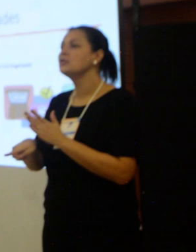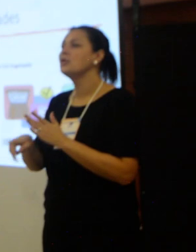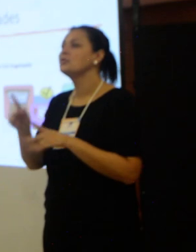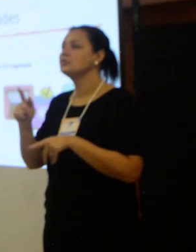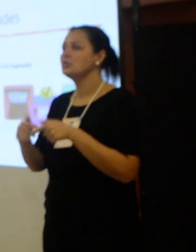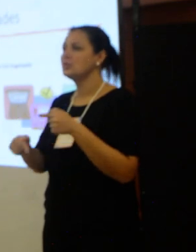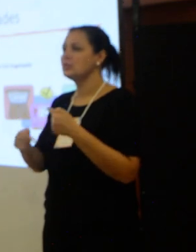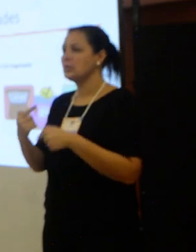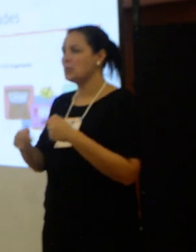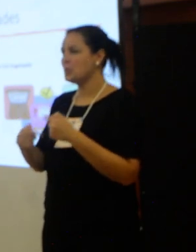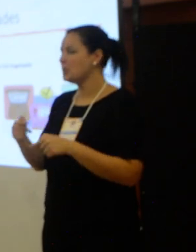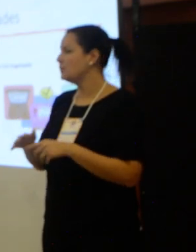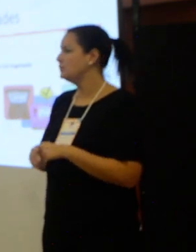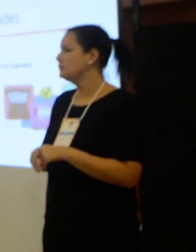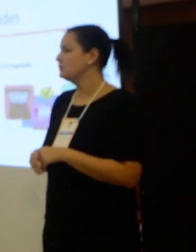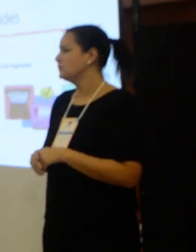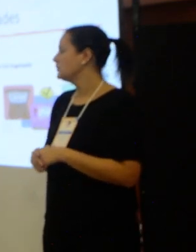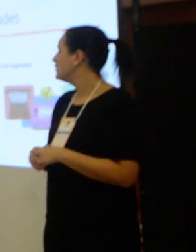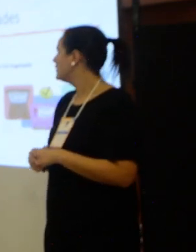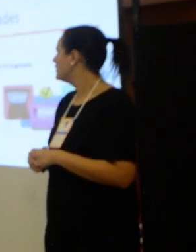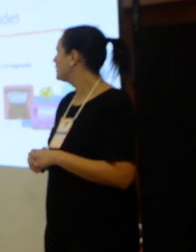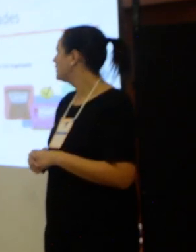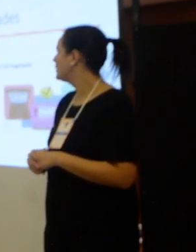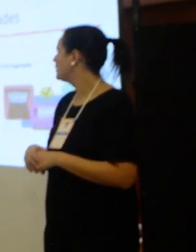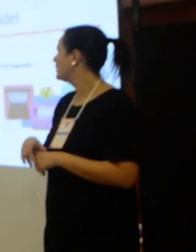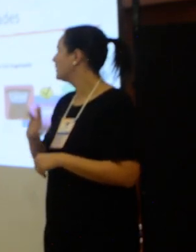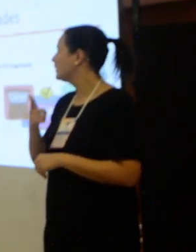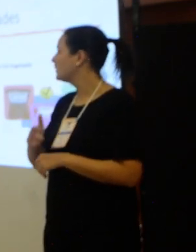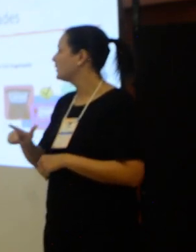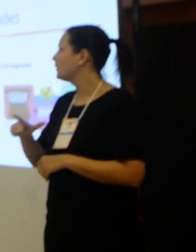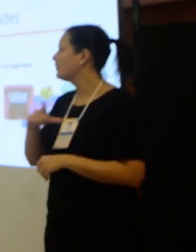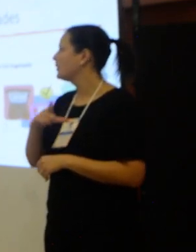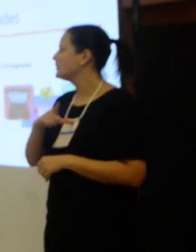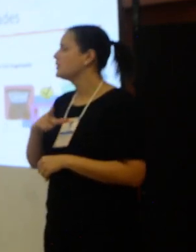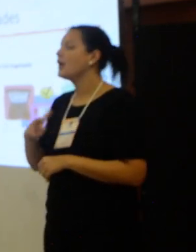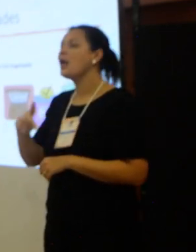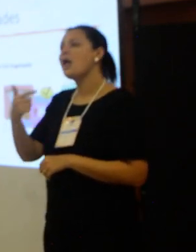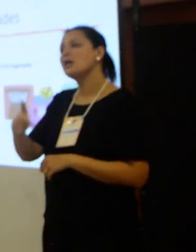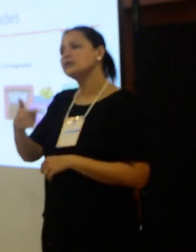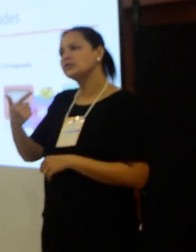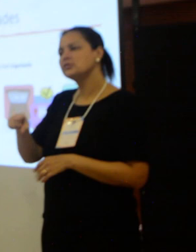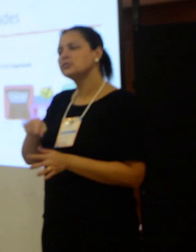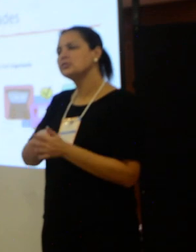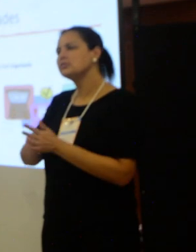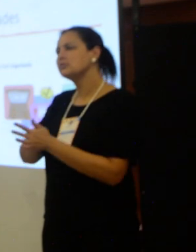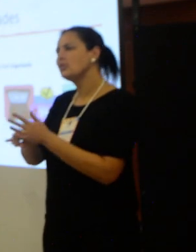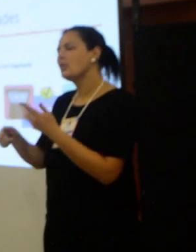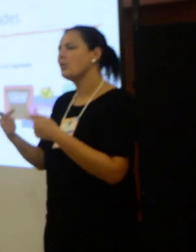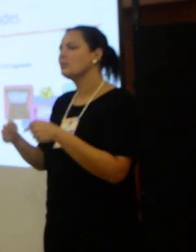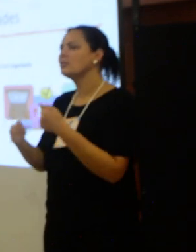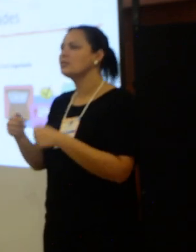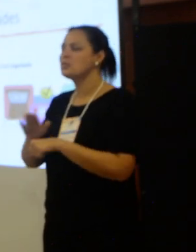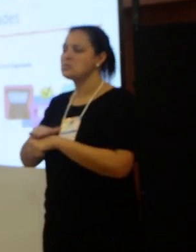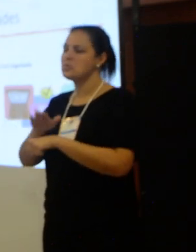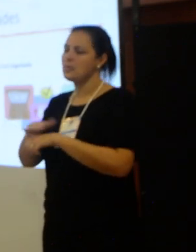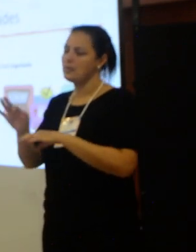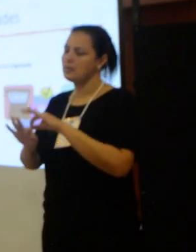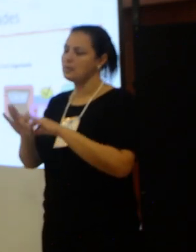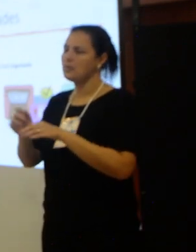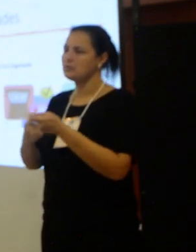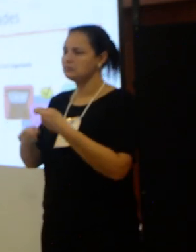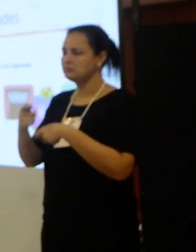oficina, que a gente vai fazer, e depois tem a segunda consulta pública sobre o próprio plano de